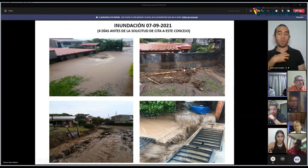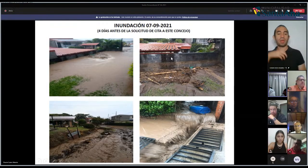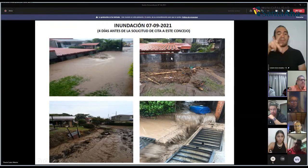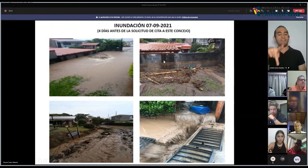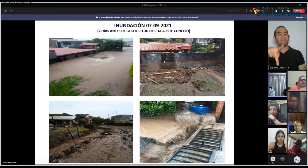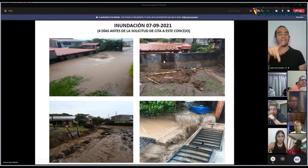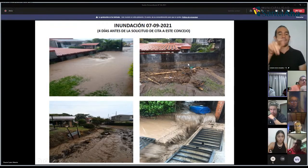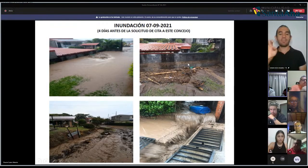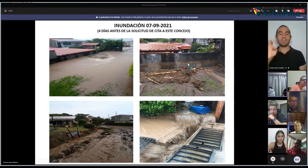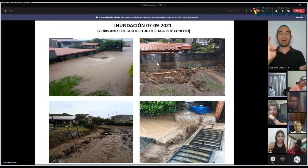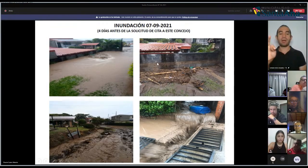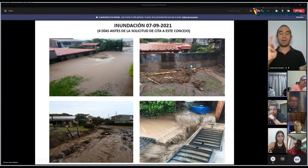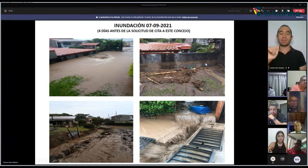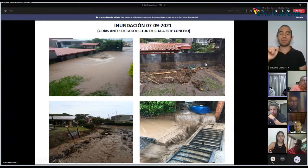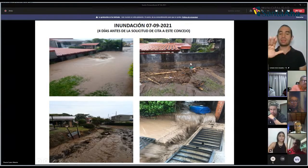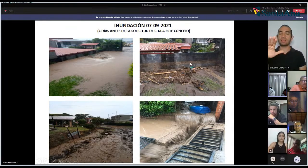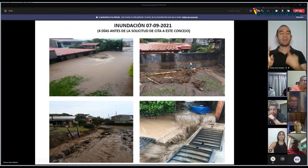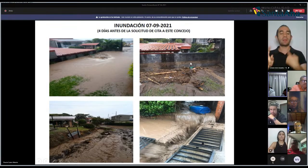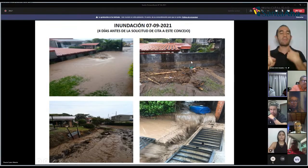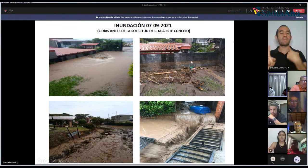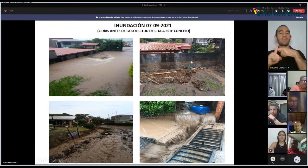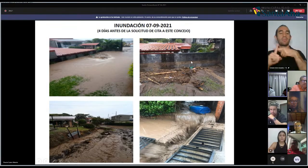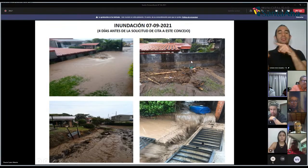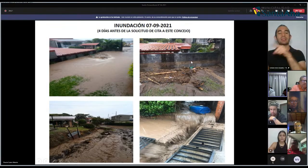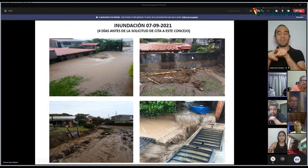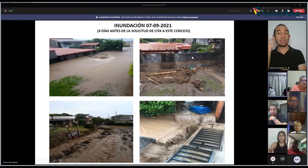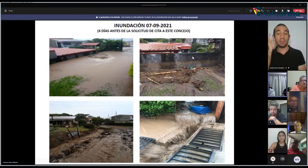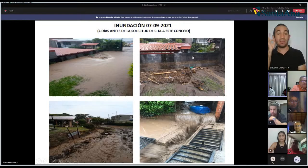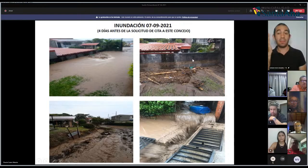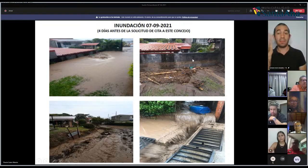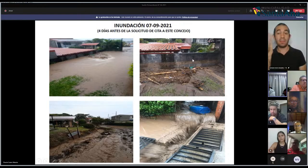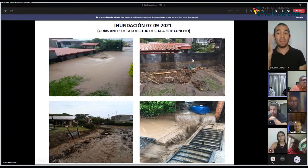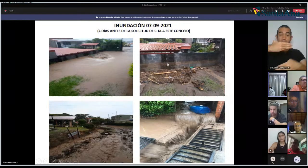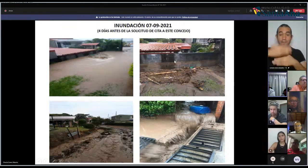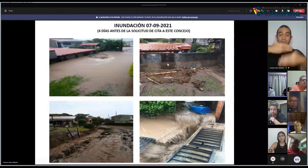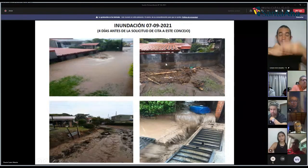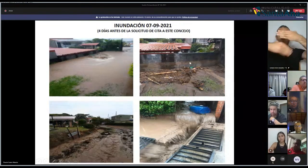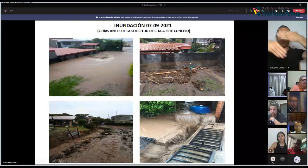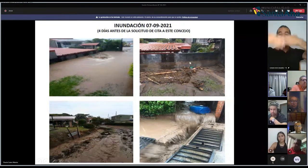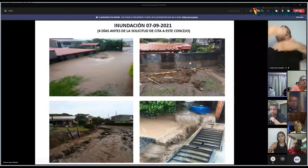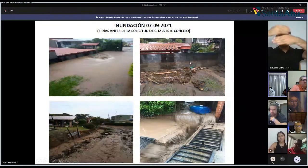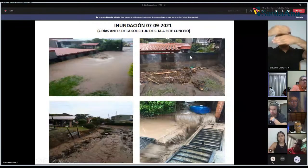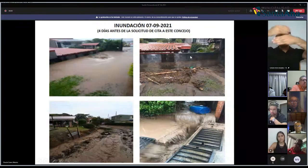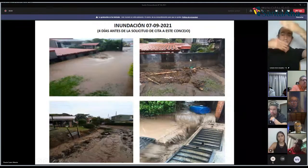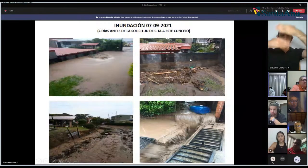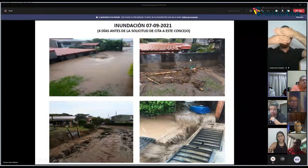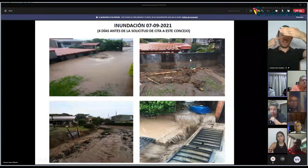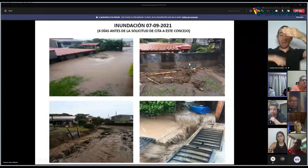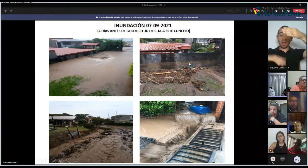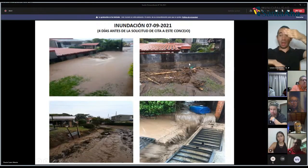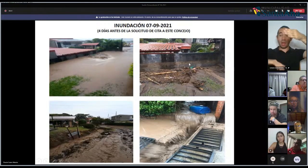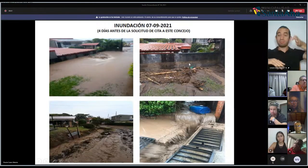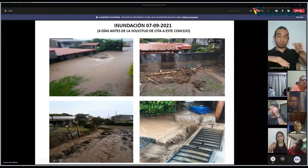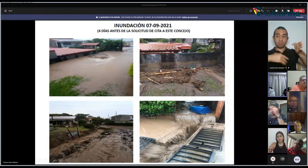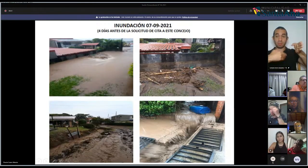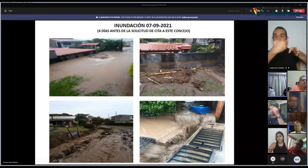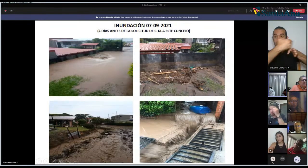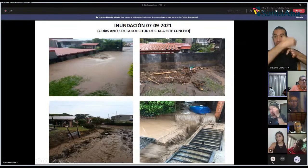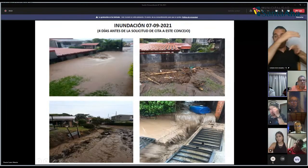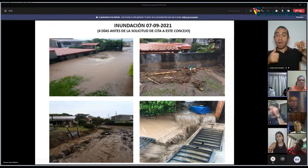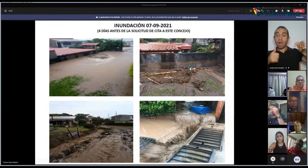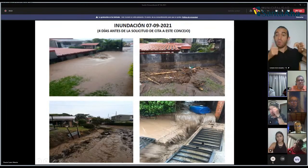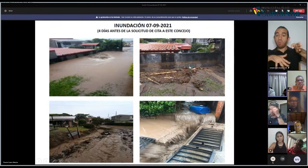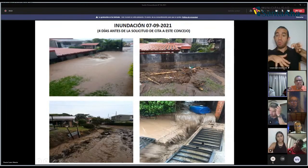recibe este muro de contención vean ustedes hasta hasta casi a tres blogs este el agua ha llegado este y el aquí el agua